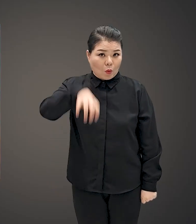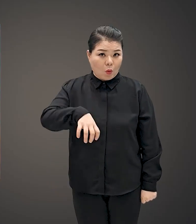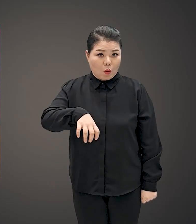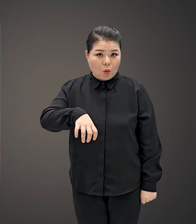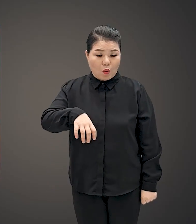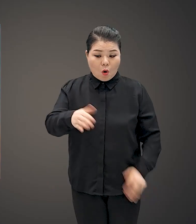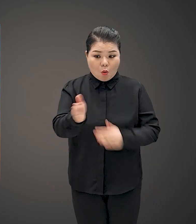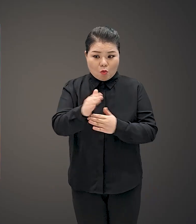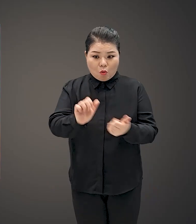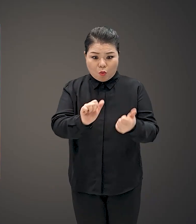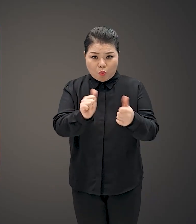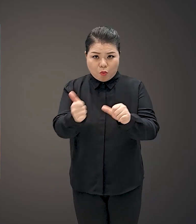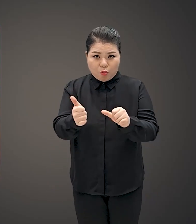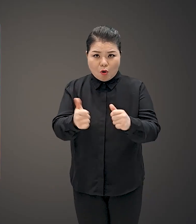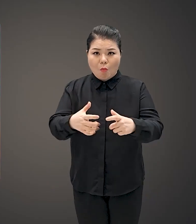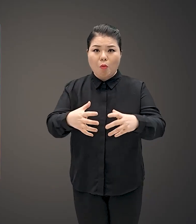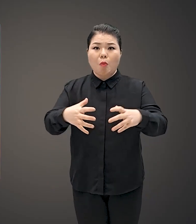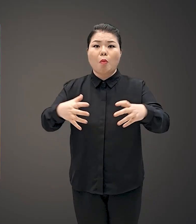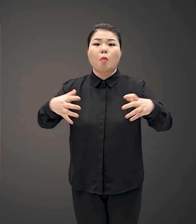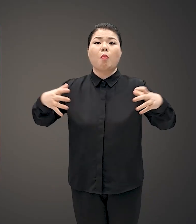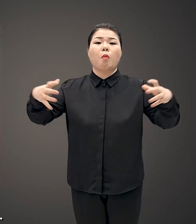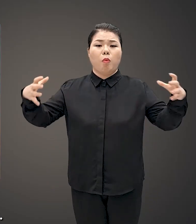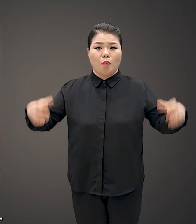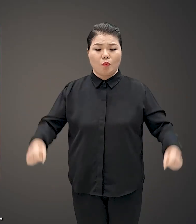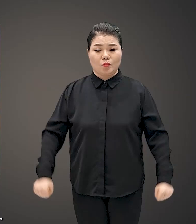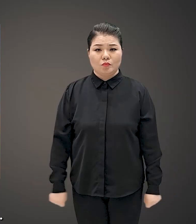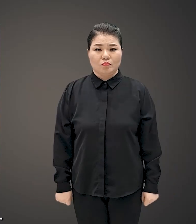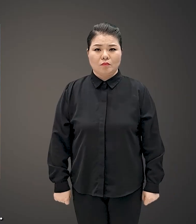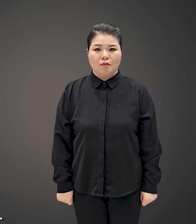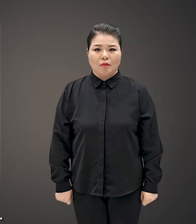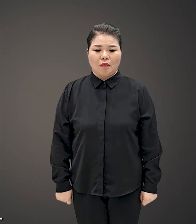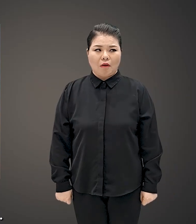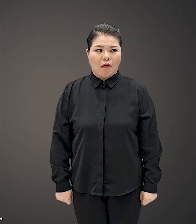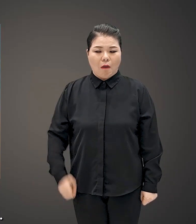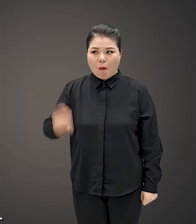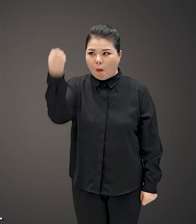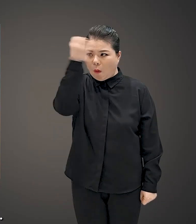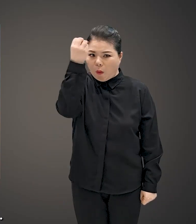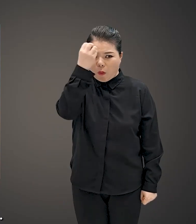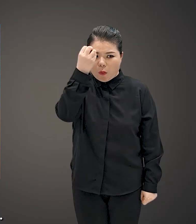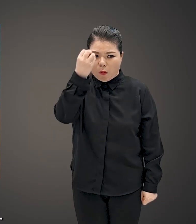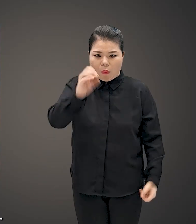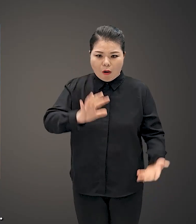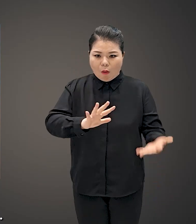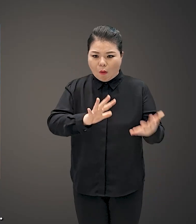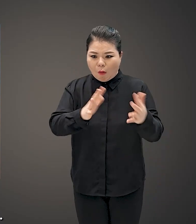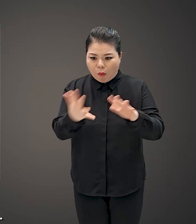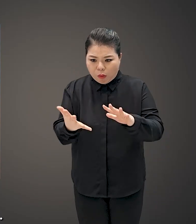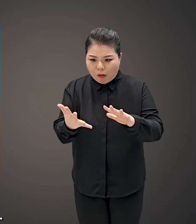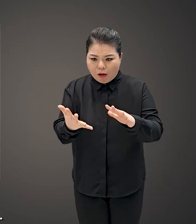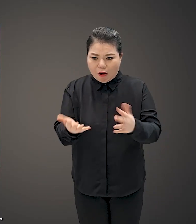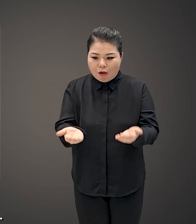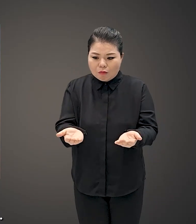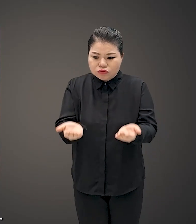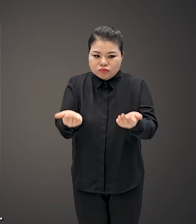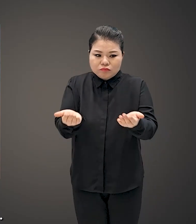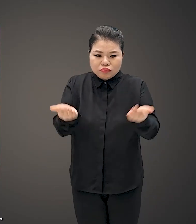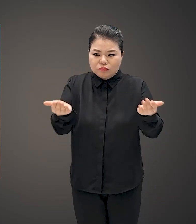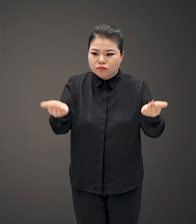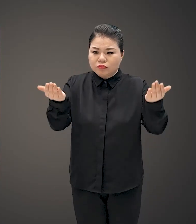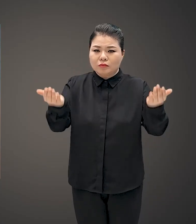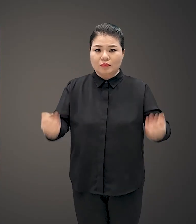시아오에서는 죽은 물고기가 점점 늘어났어. 수백만 마리가 한꺼번에 배를 허옇게 뒤집은 채